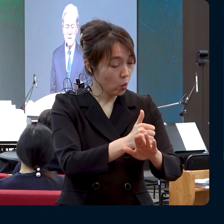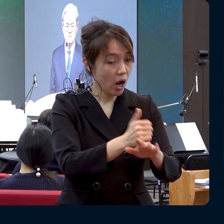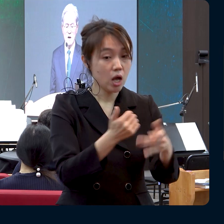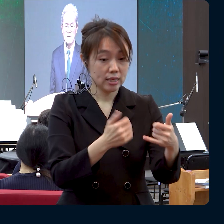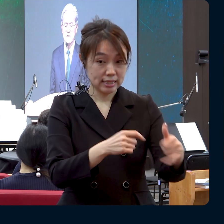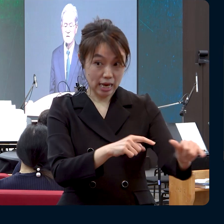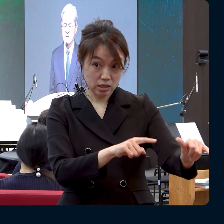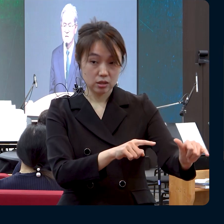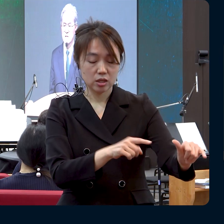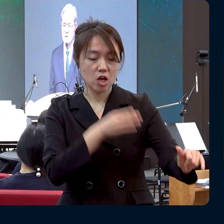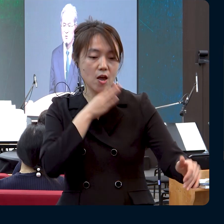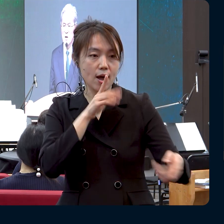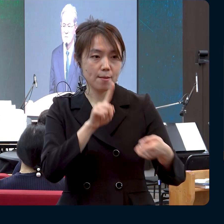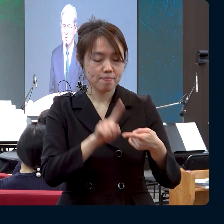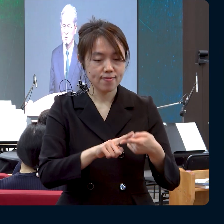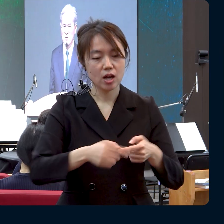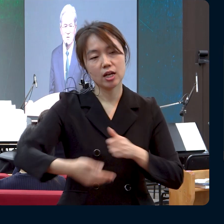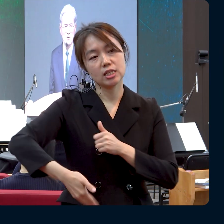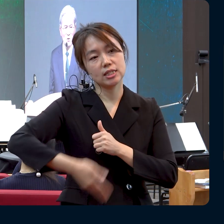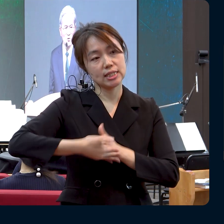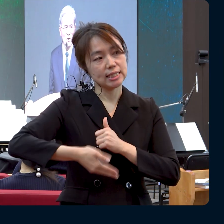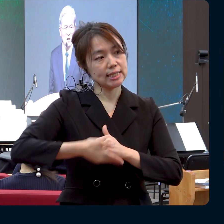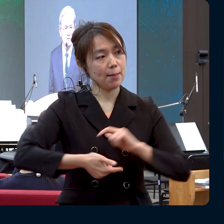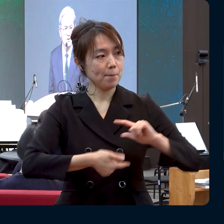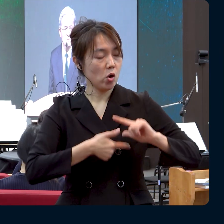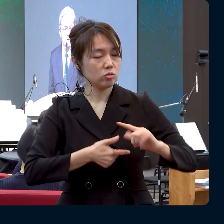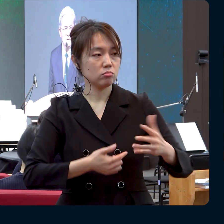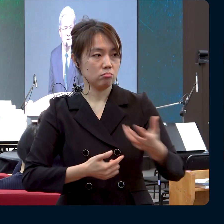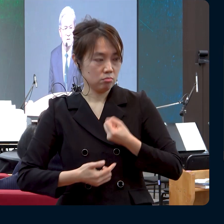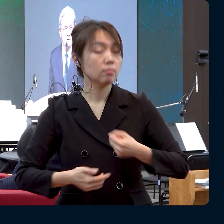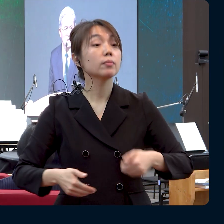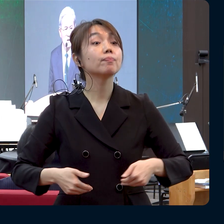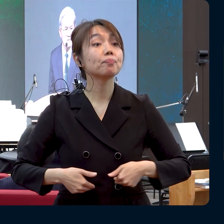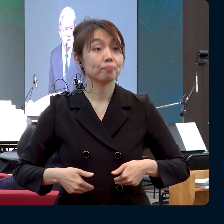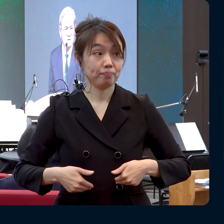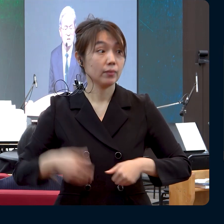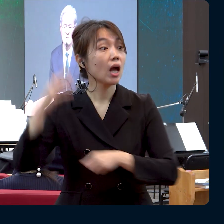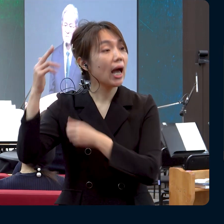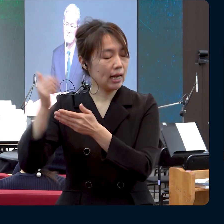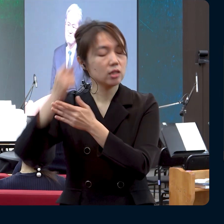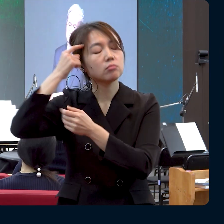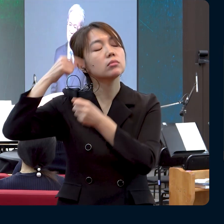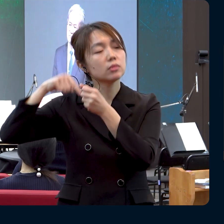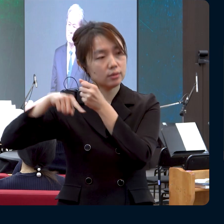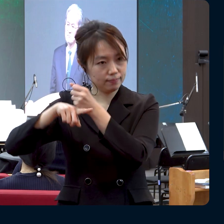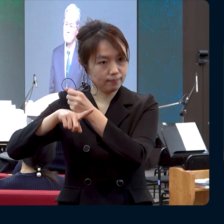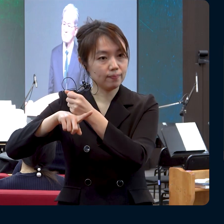그의 합당한 칭찬과 명성을 얻어야 하는 것입니다. 이게 하나님의 뜻이에요.